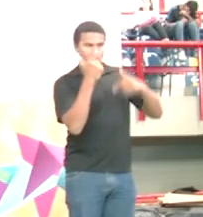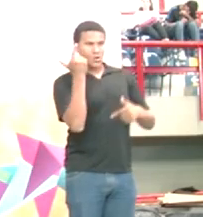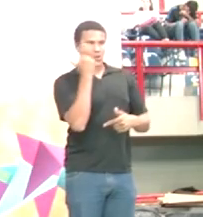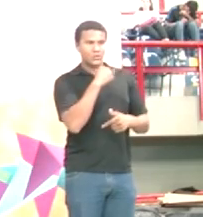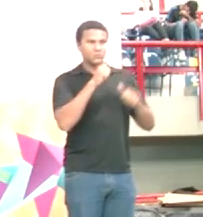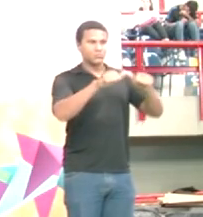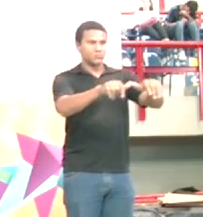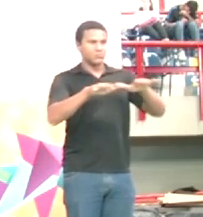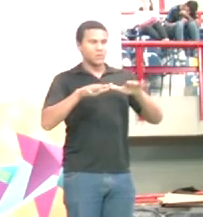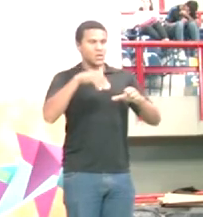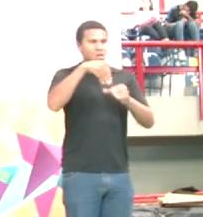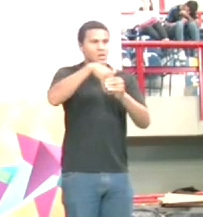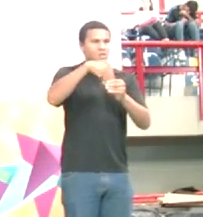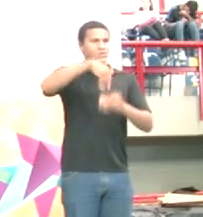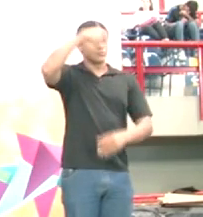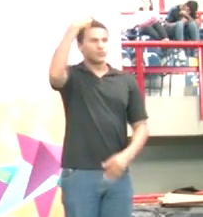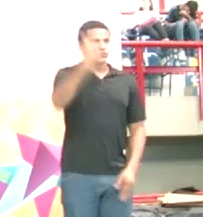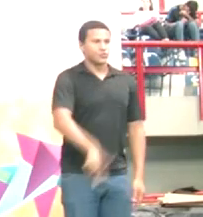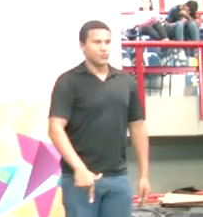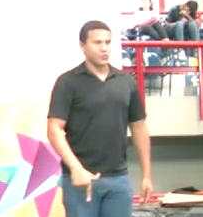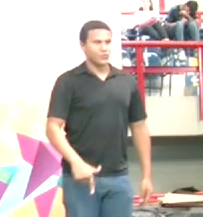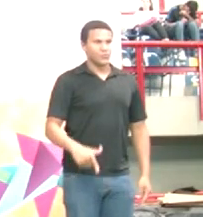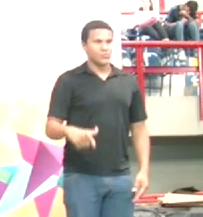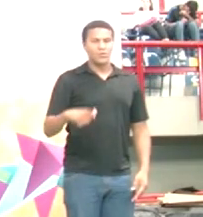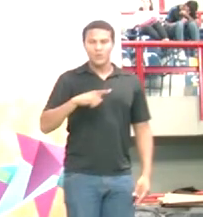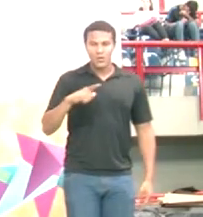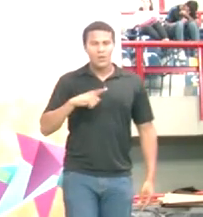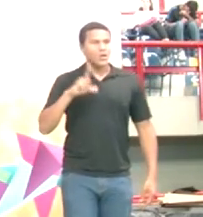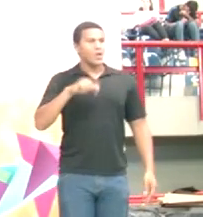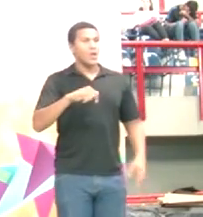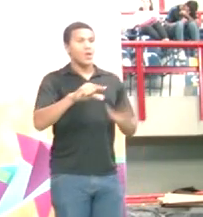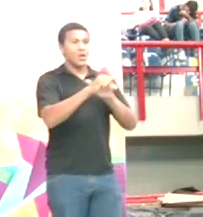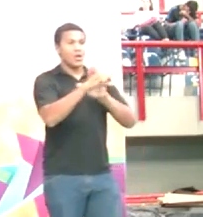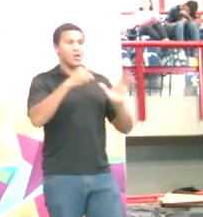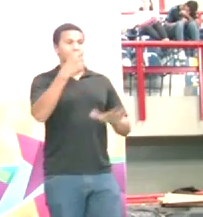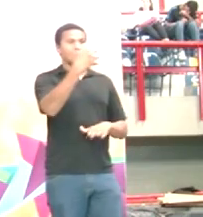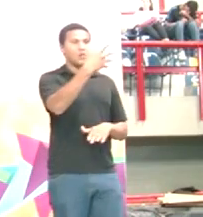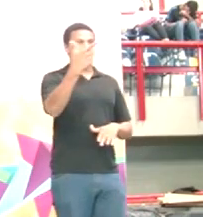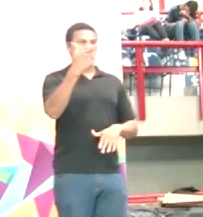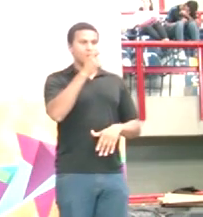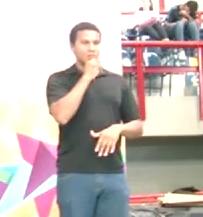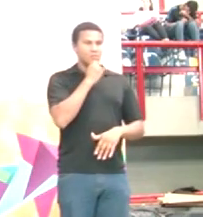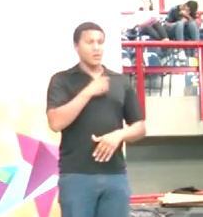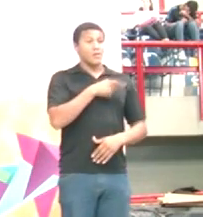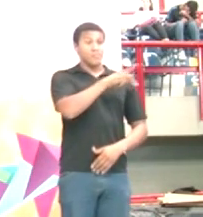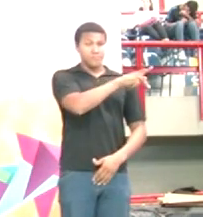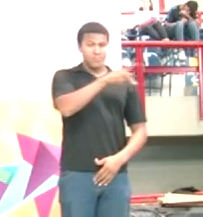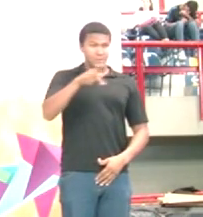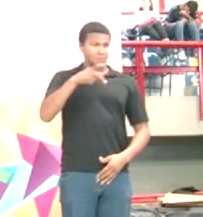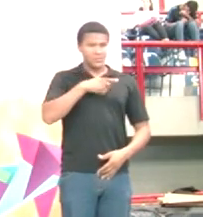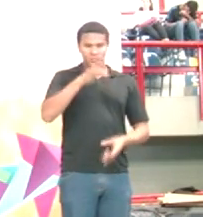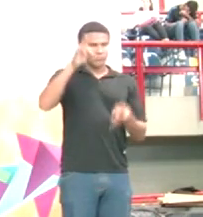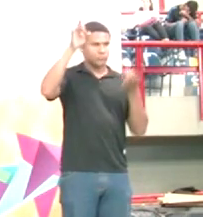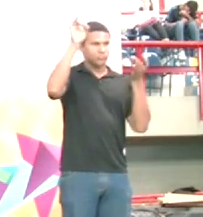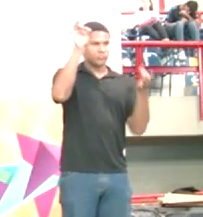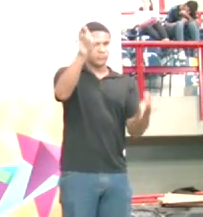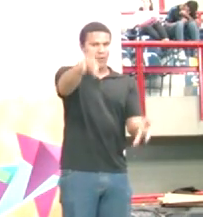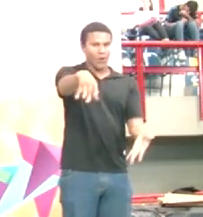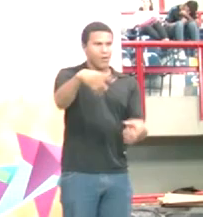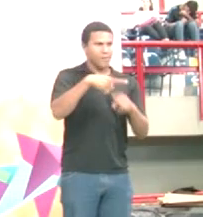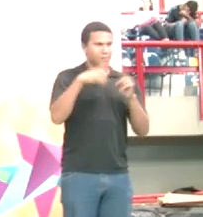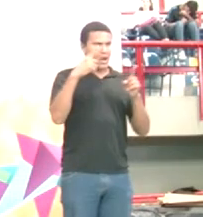artigo 42. Repetindo: se o presidente sair e